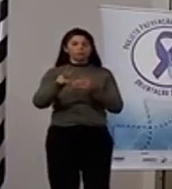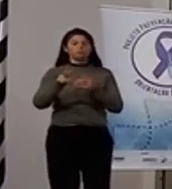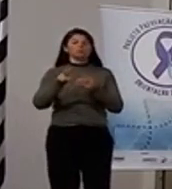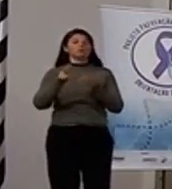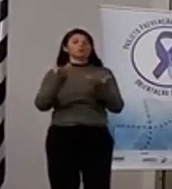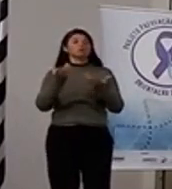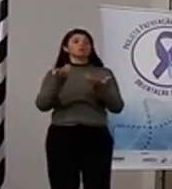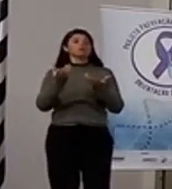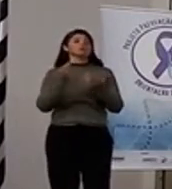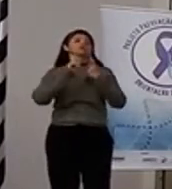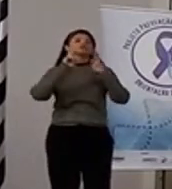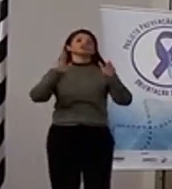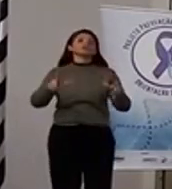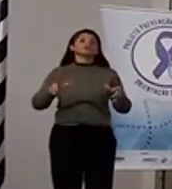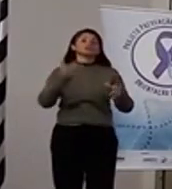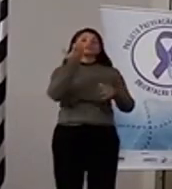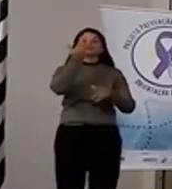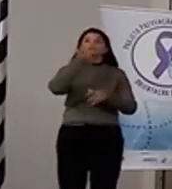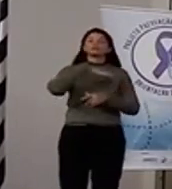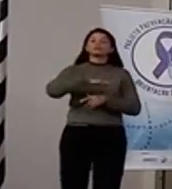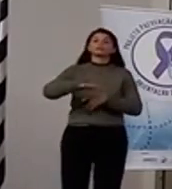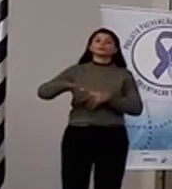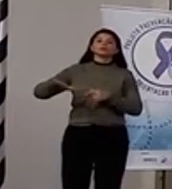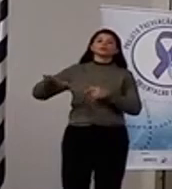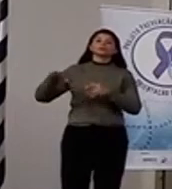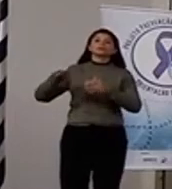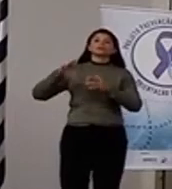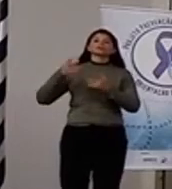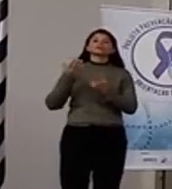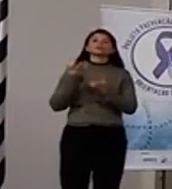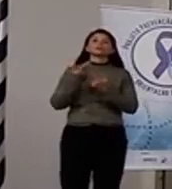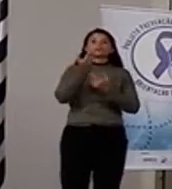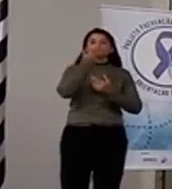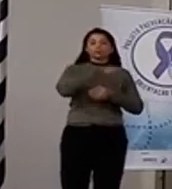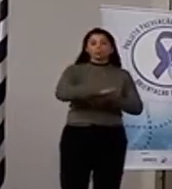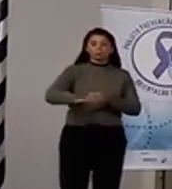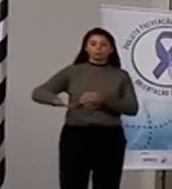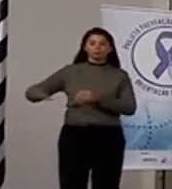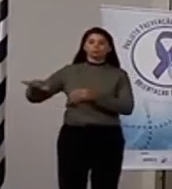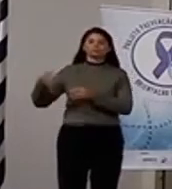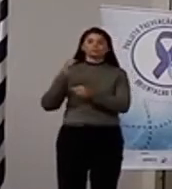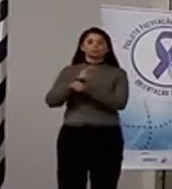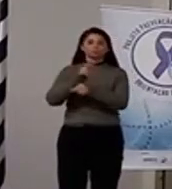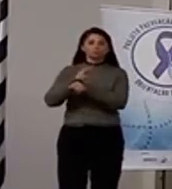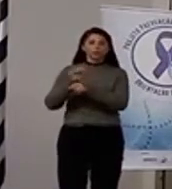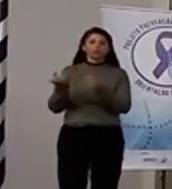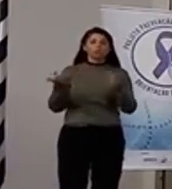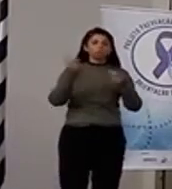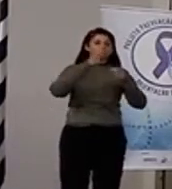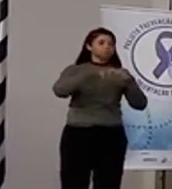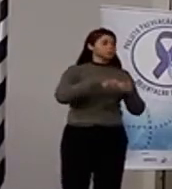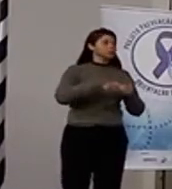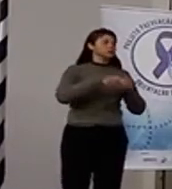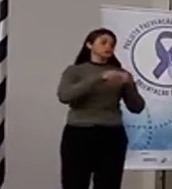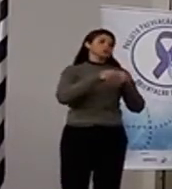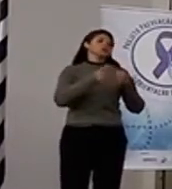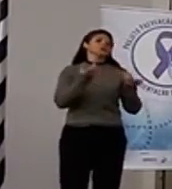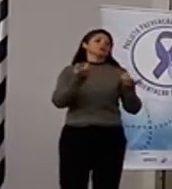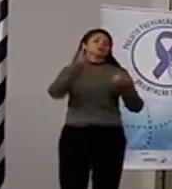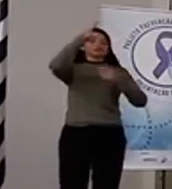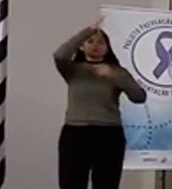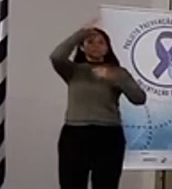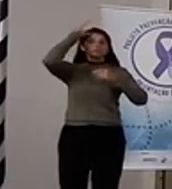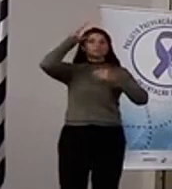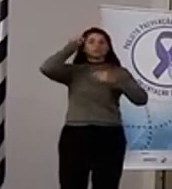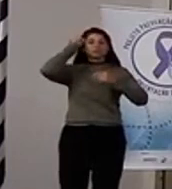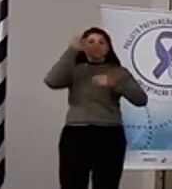muito diferentes. Crianças nas creches parceiras da prefeitura, 4 meses, 1 ano, que as